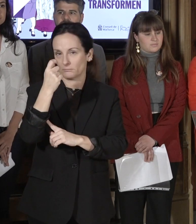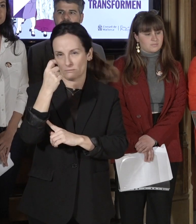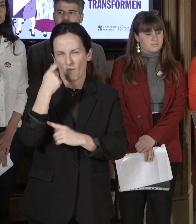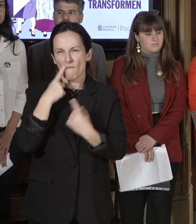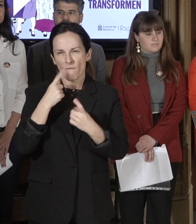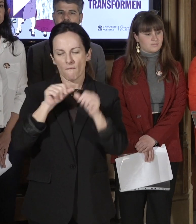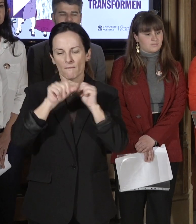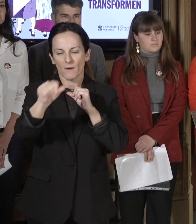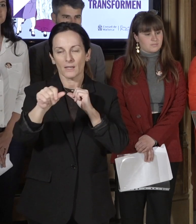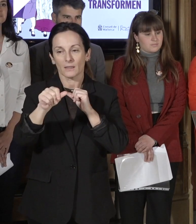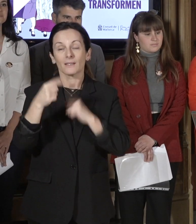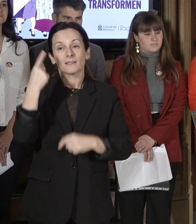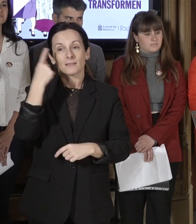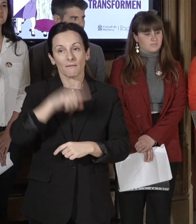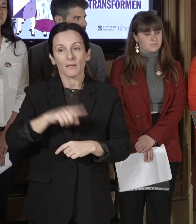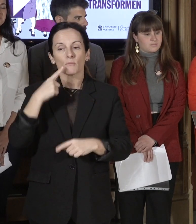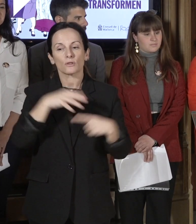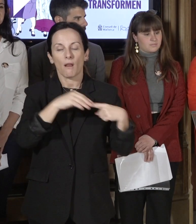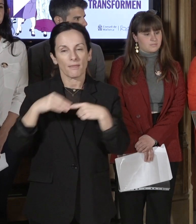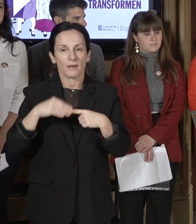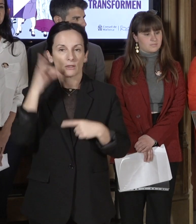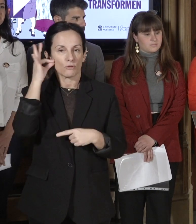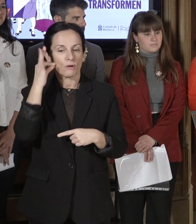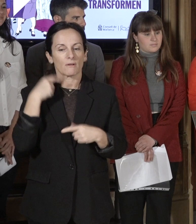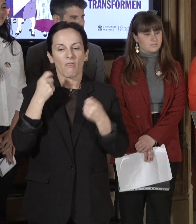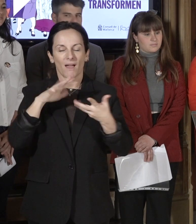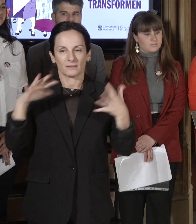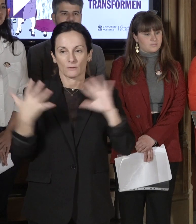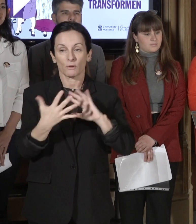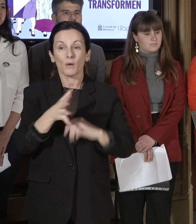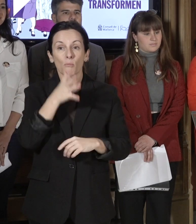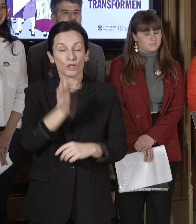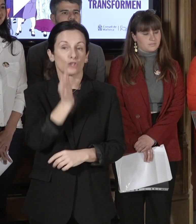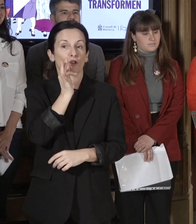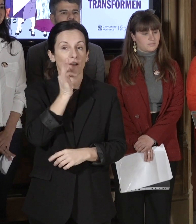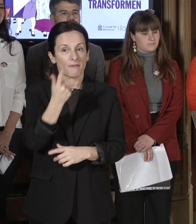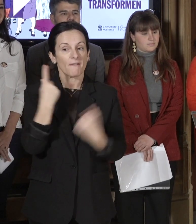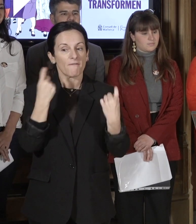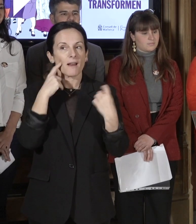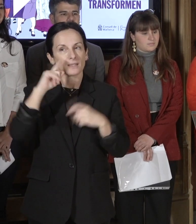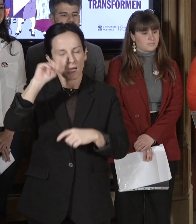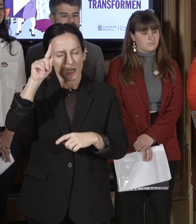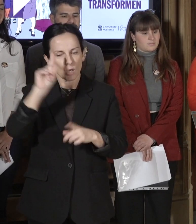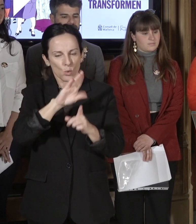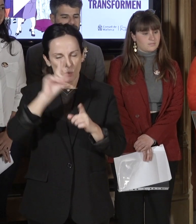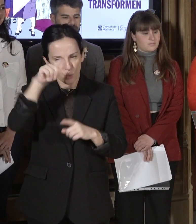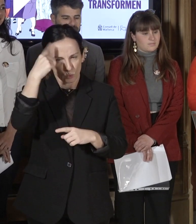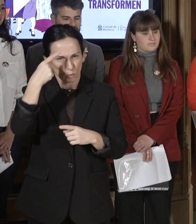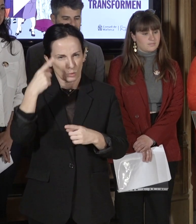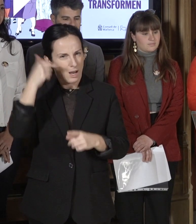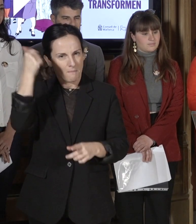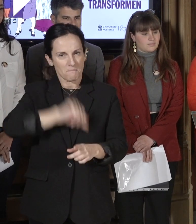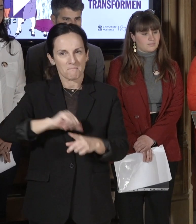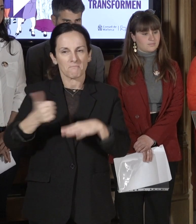també sabem que ens cal seguir impulsant lideratges de dones que transformin, perquè encara ens cal transformar aquesta cultura masclista que té por de